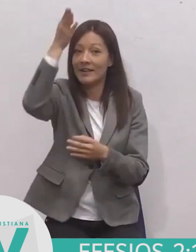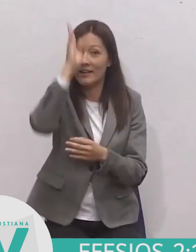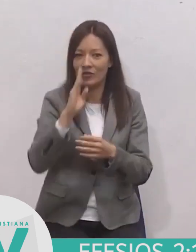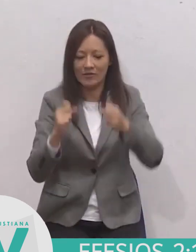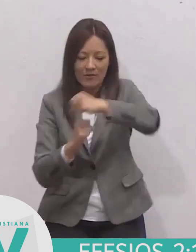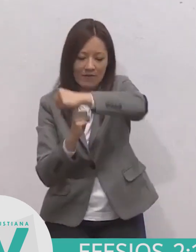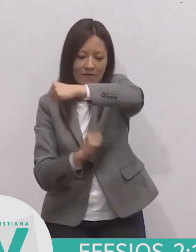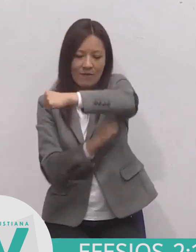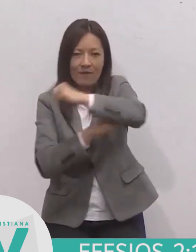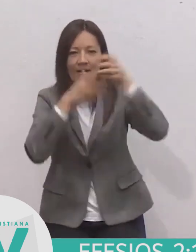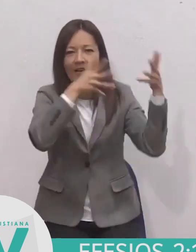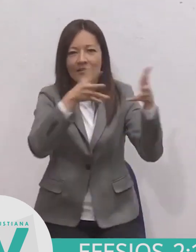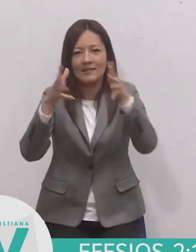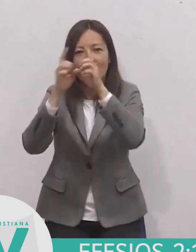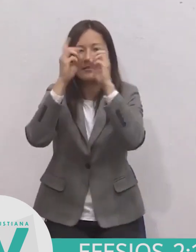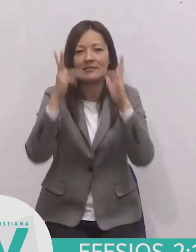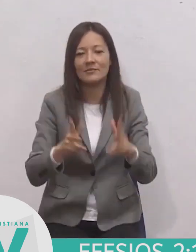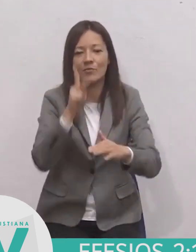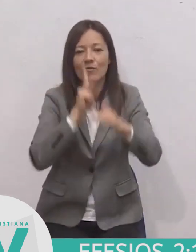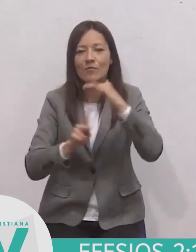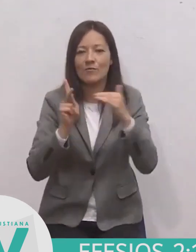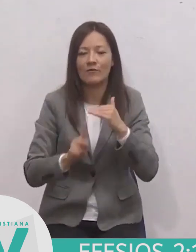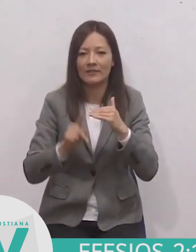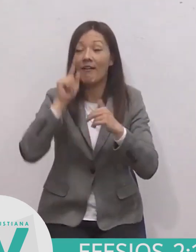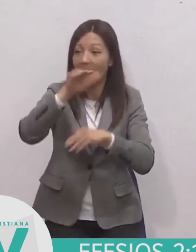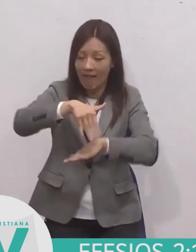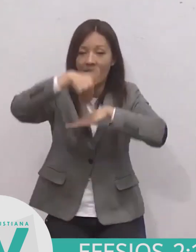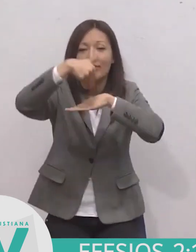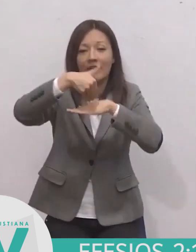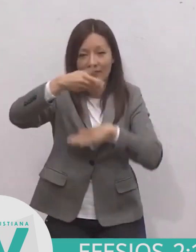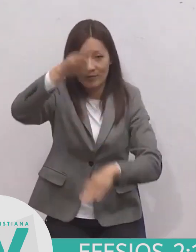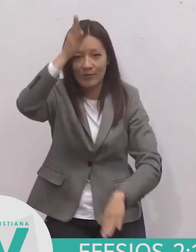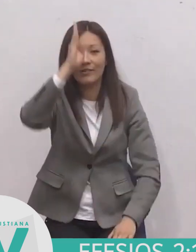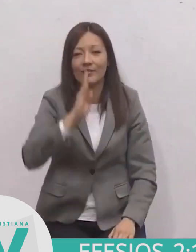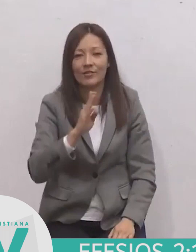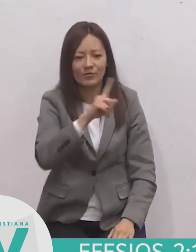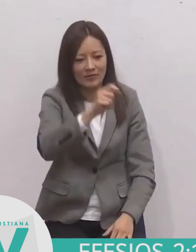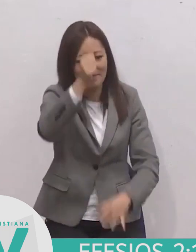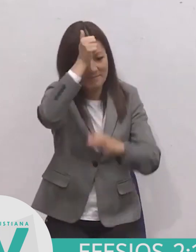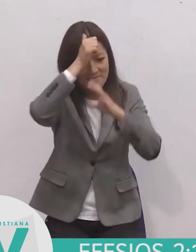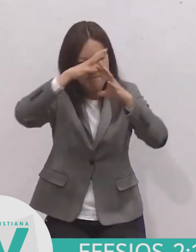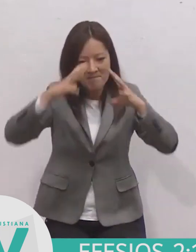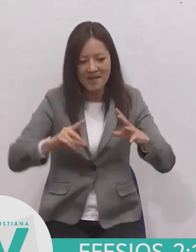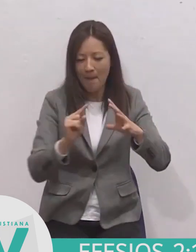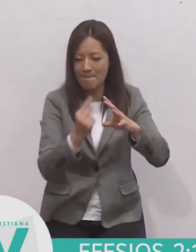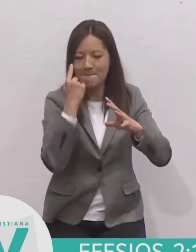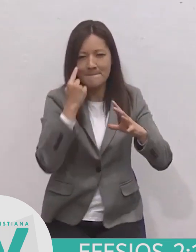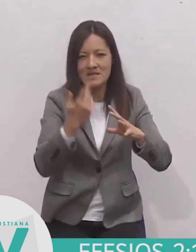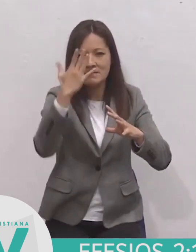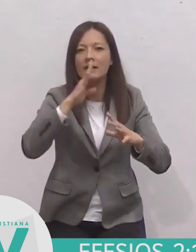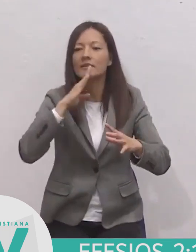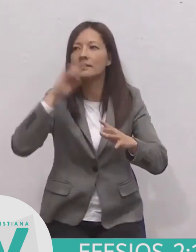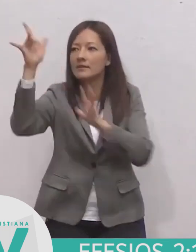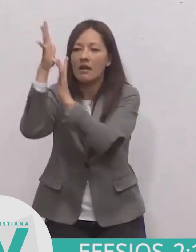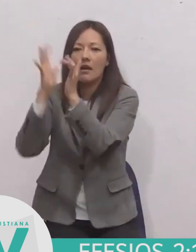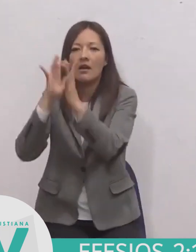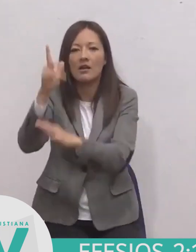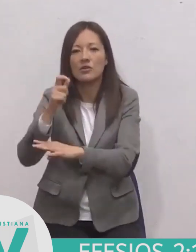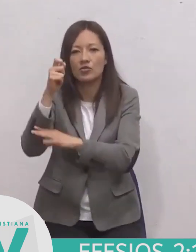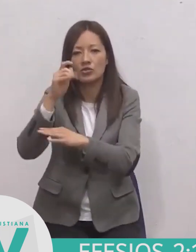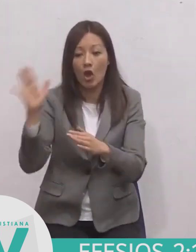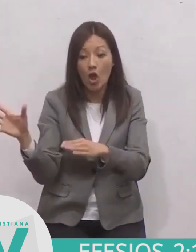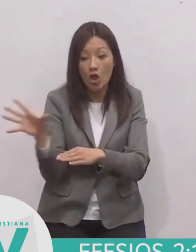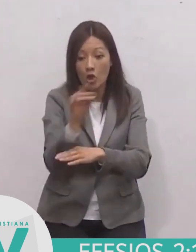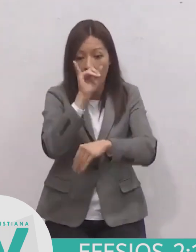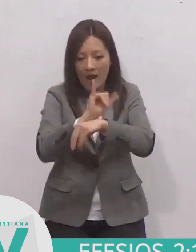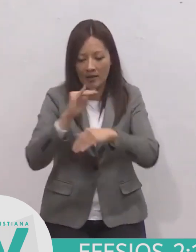y profetas, el edificio de Dios, el templo de Dios, siendo la principal piedra del ángulo Jesucristo mismo, en quien todo el